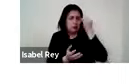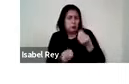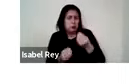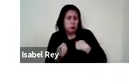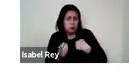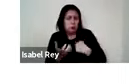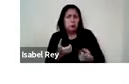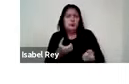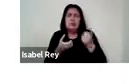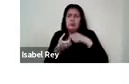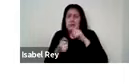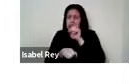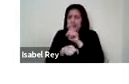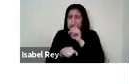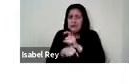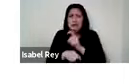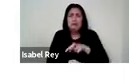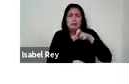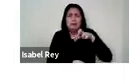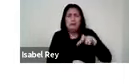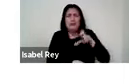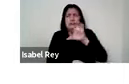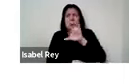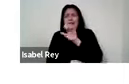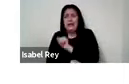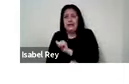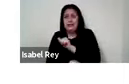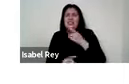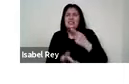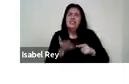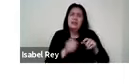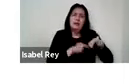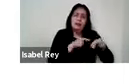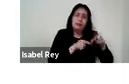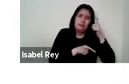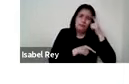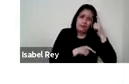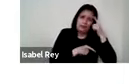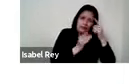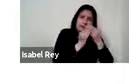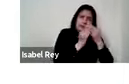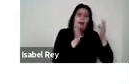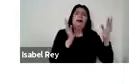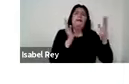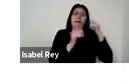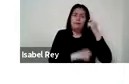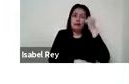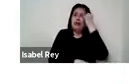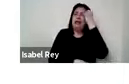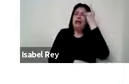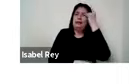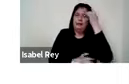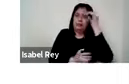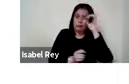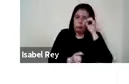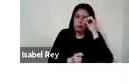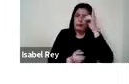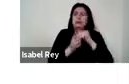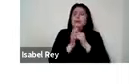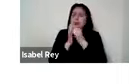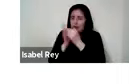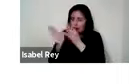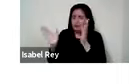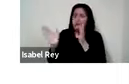yo me involucro y enseño es el PSA. El acto de pensar abre las puertas a la comprensión y la comprensión abre las puertas al